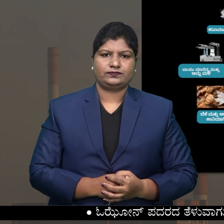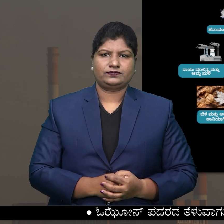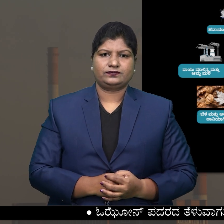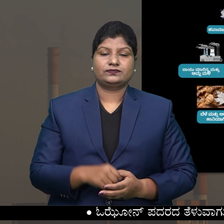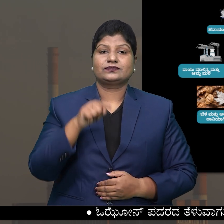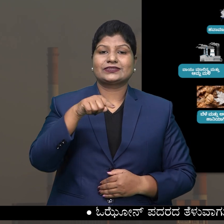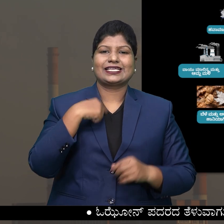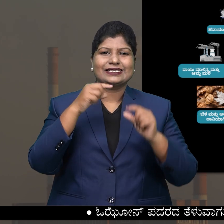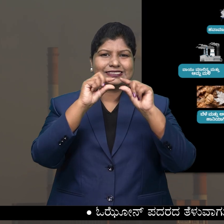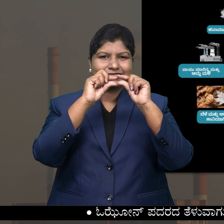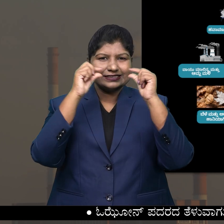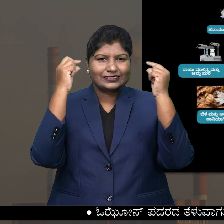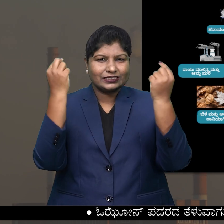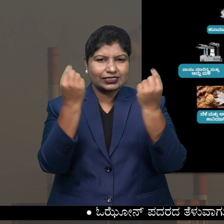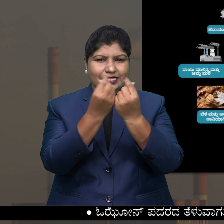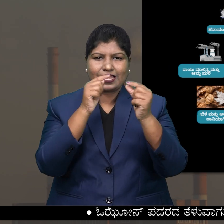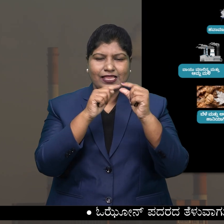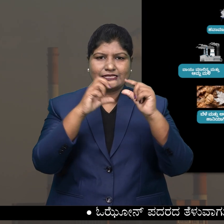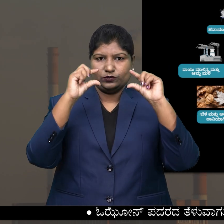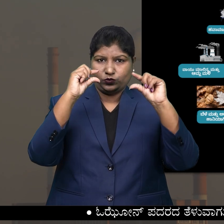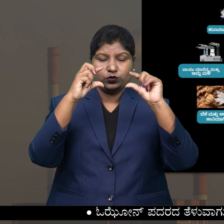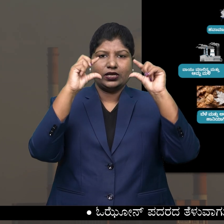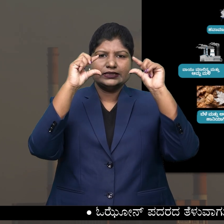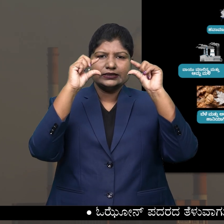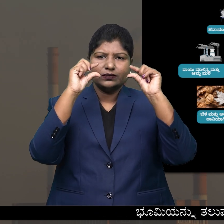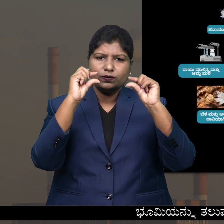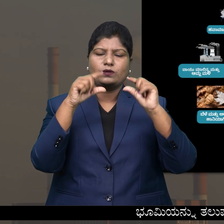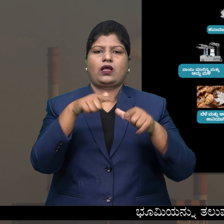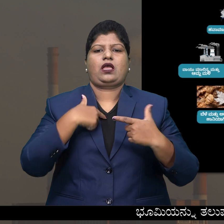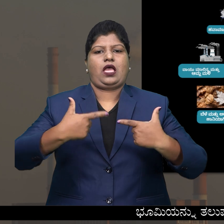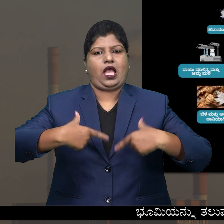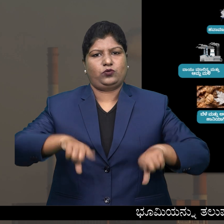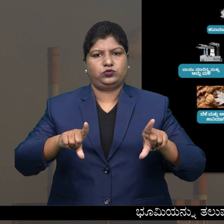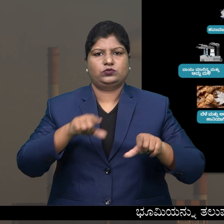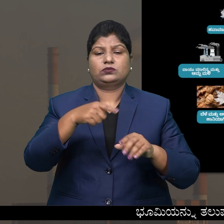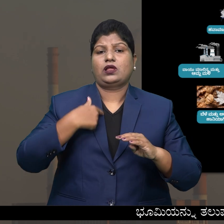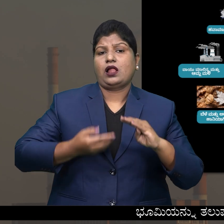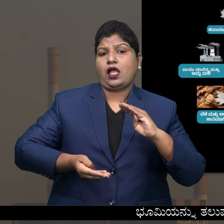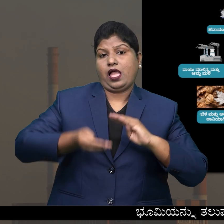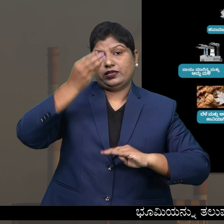ಓಝೋನ್ ಪದರದ ತೆಳುವಾಗುವುದರಿಂದ ಹೆಚ್ಚಿನ ಮಟ್ಟದ ಯುವಿ ವಿಕಿರಣವು ಭೂಮಿಯನ್ನ ತಲುಪಲು ಅನುವು ಮಾಡಿಕೊಡುತ್ತೆ.